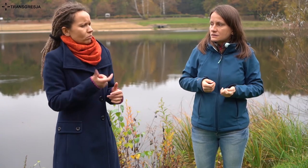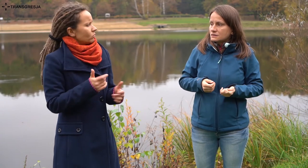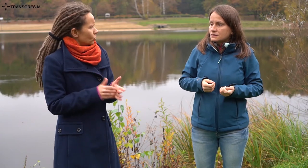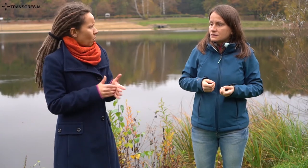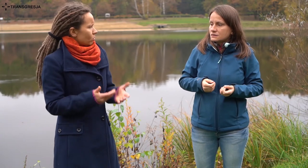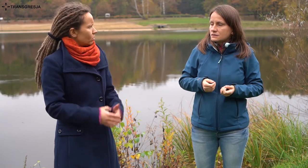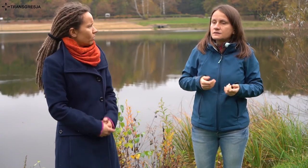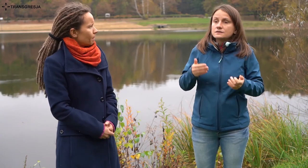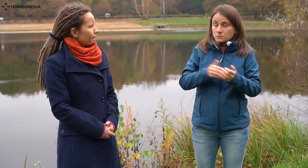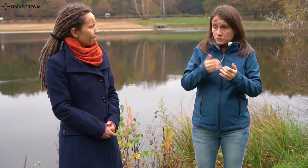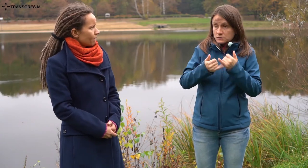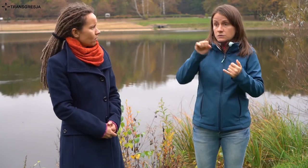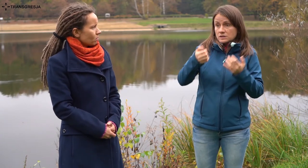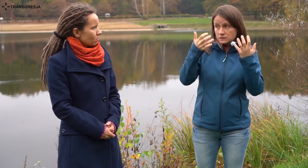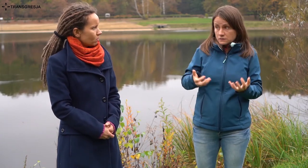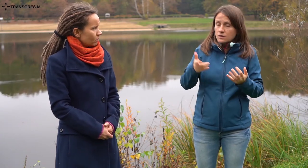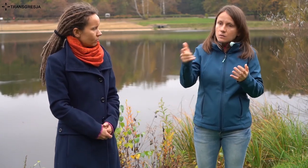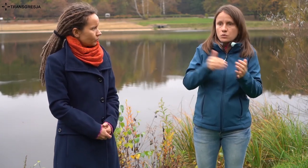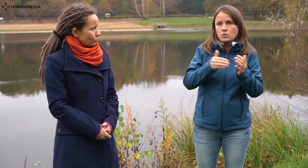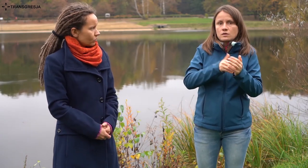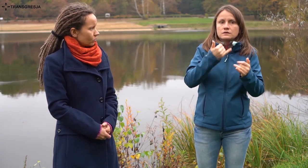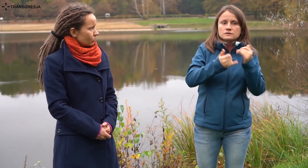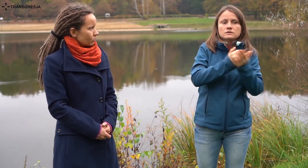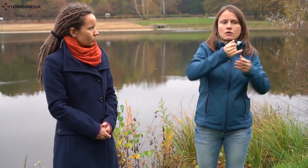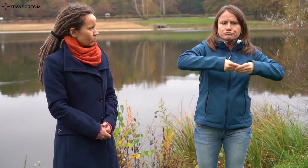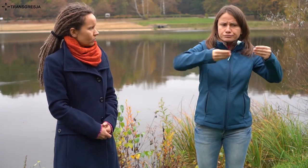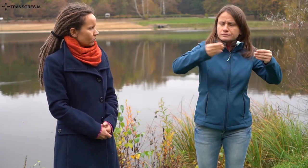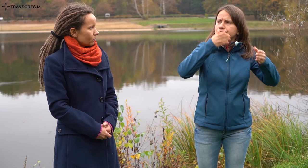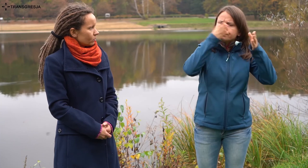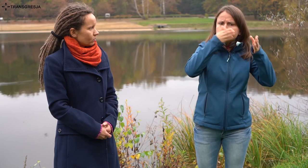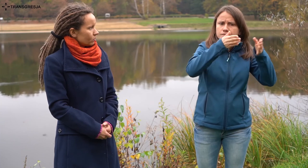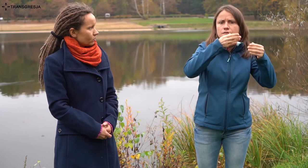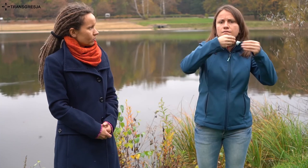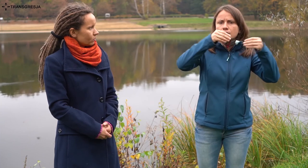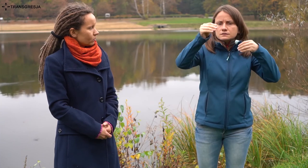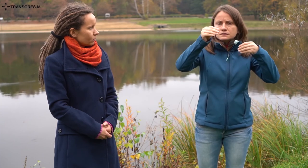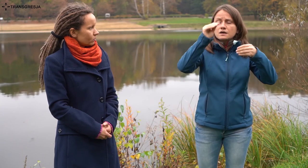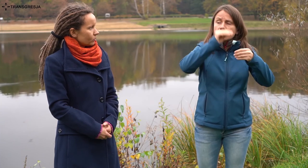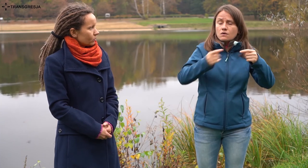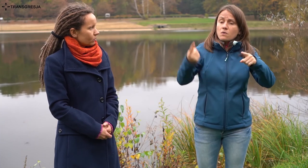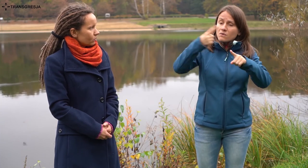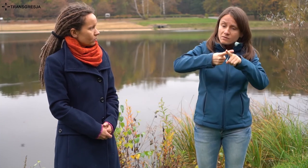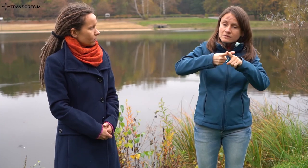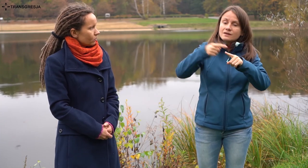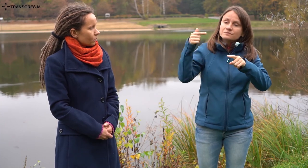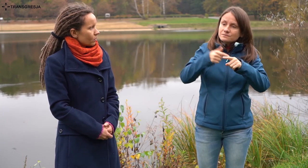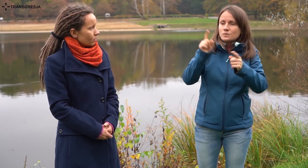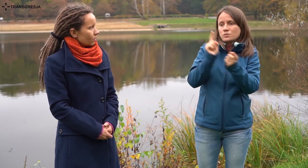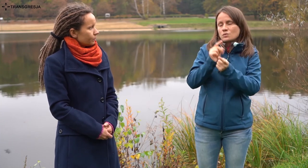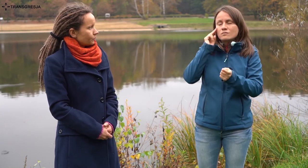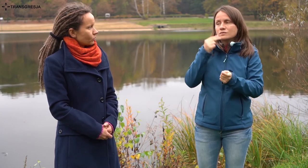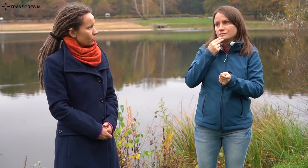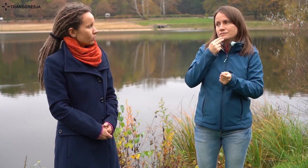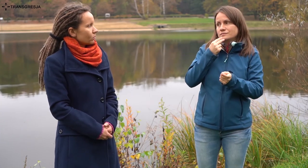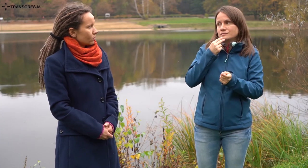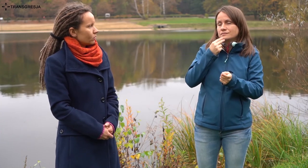biegle. Co jest do tego potrzebne? Jeśli ktoś chce biegle migać, to nie wystarczy tylko pójść na kurs i tam się uczyć, ale trzeba też spotykać